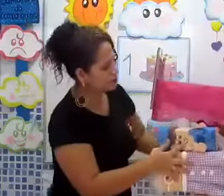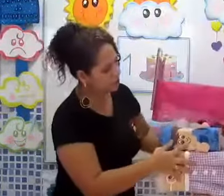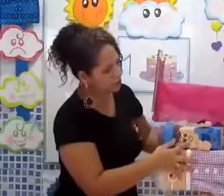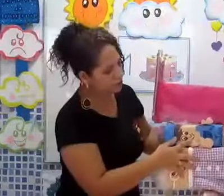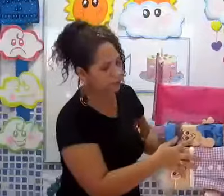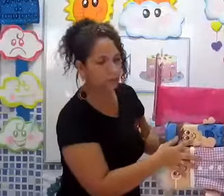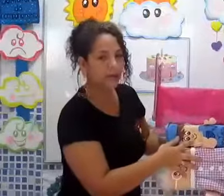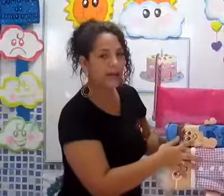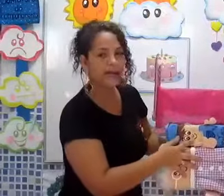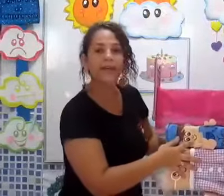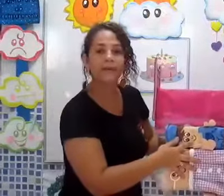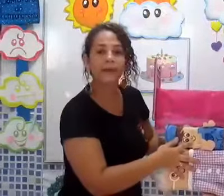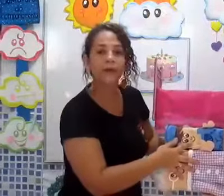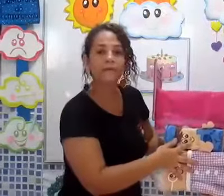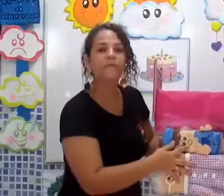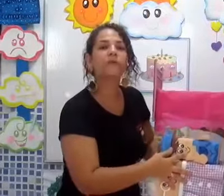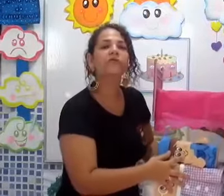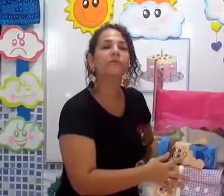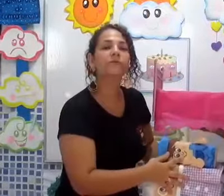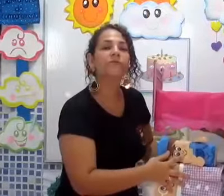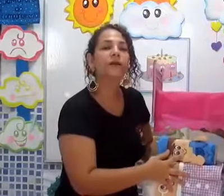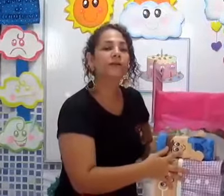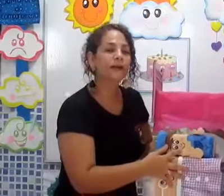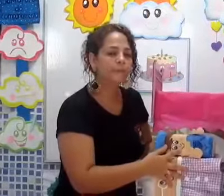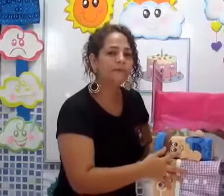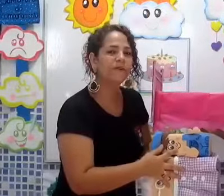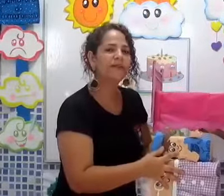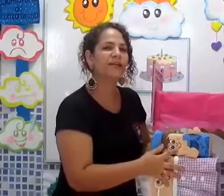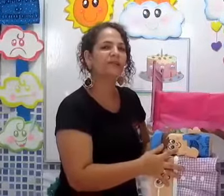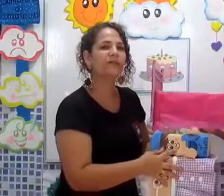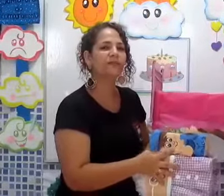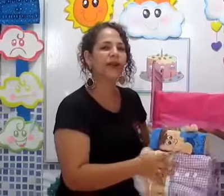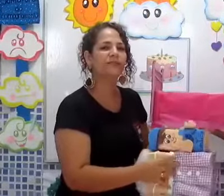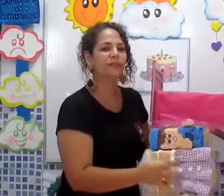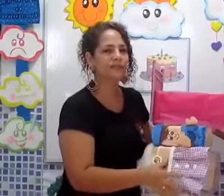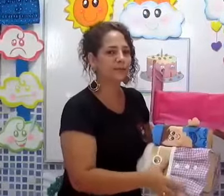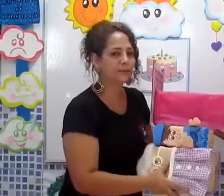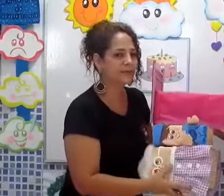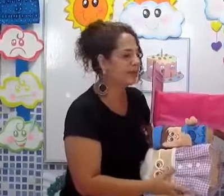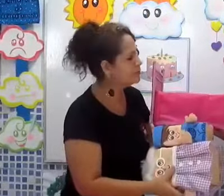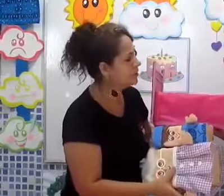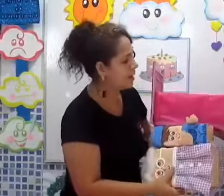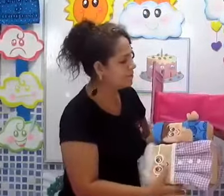embaixo. Então, nós vamos também fazer a atividade desse conceito